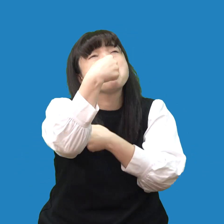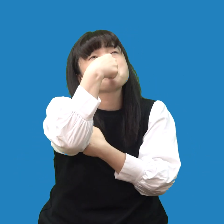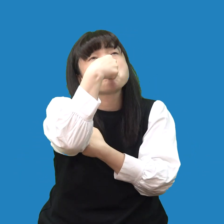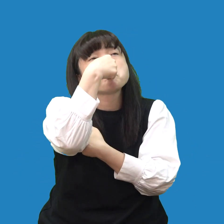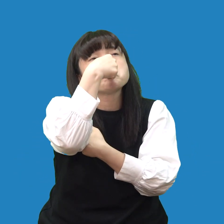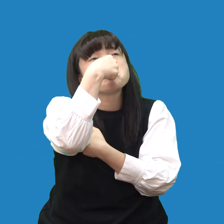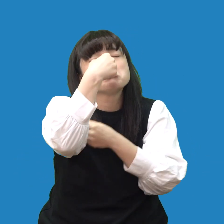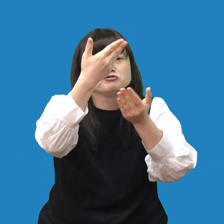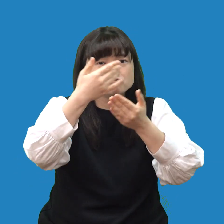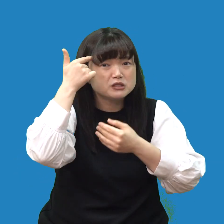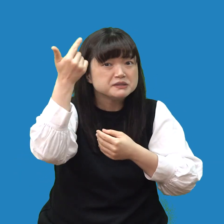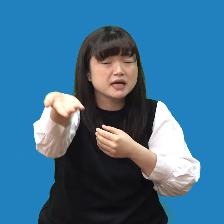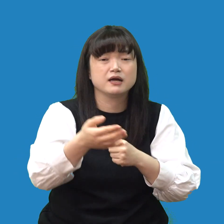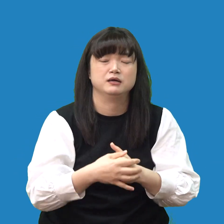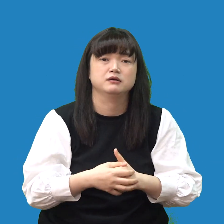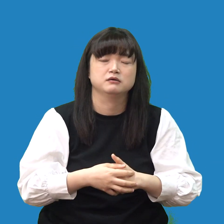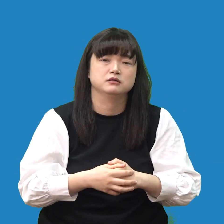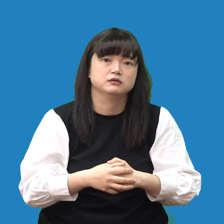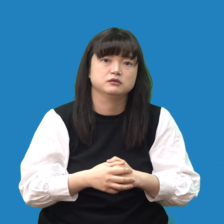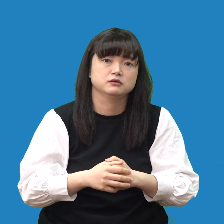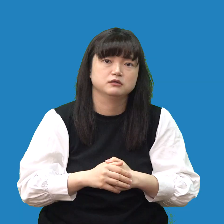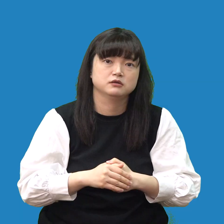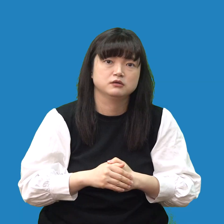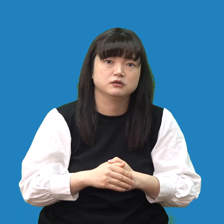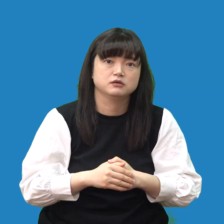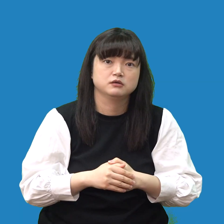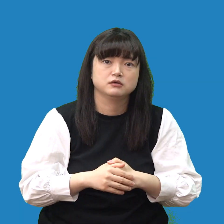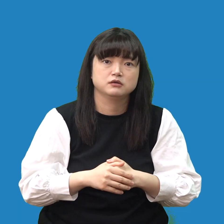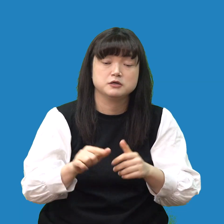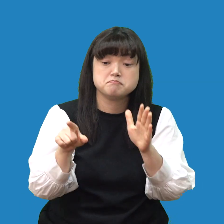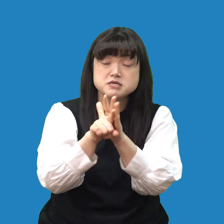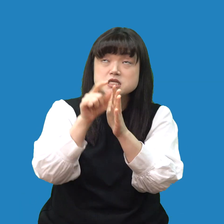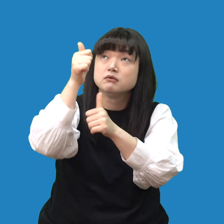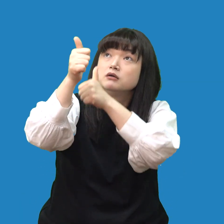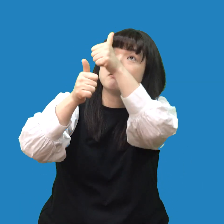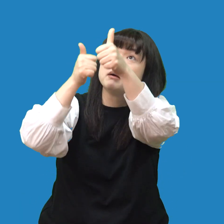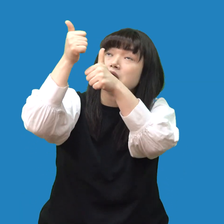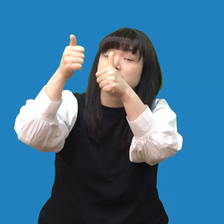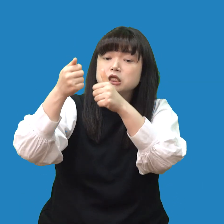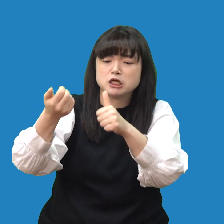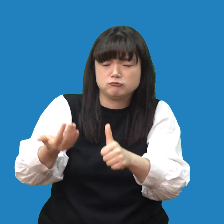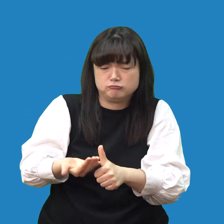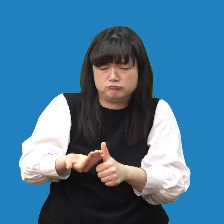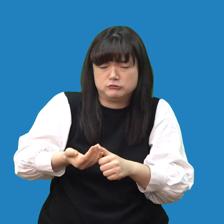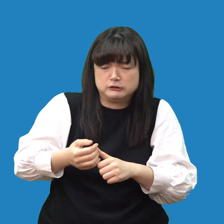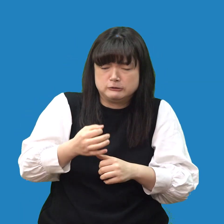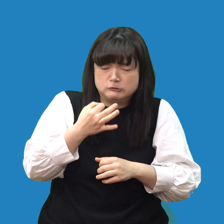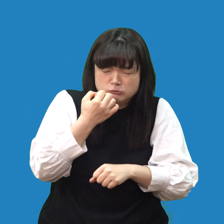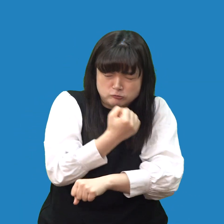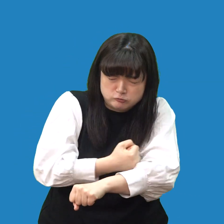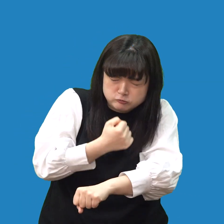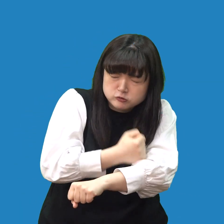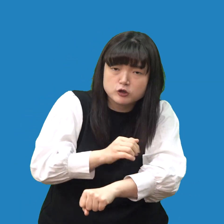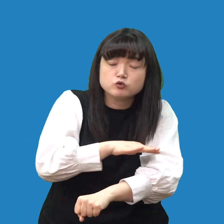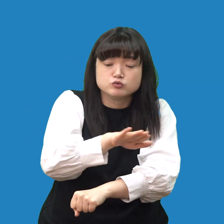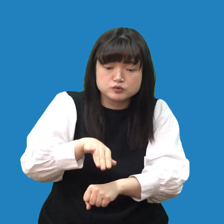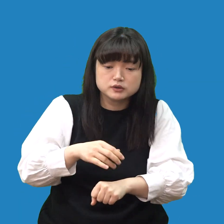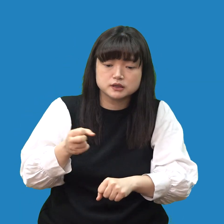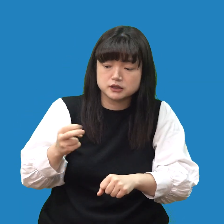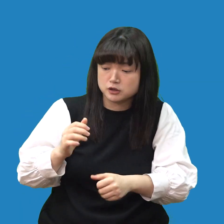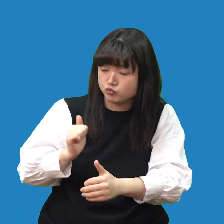단물을 뽑으려고 할 것입니까? 우리 윗세대들이 이렇게 일구어 놓은 곳에서 우리는 그 위에 다른 것을 일구어야